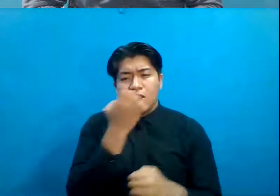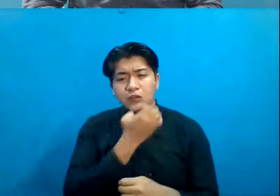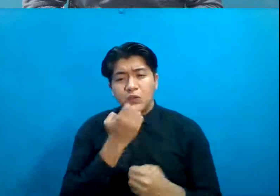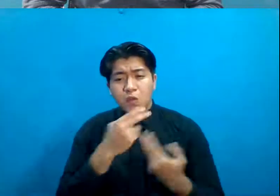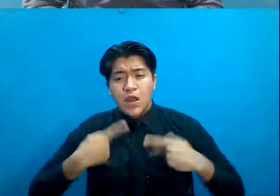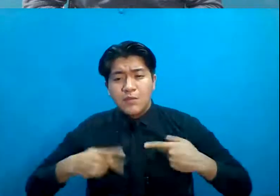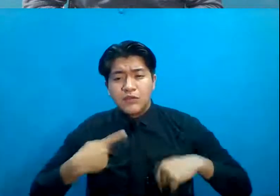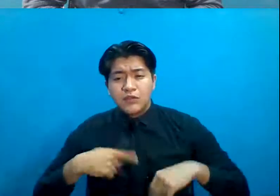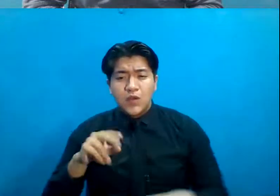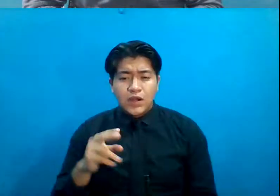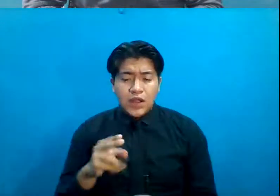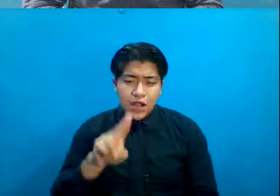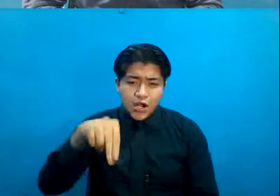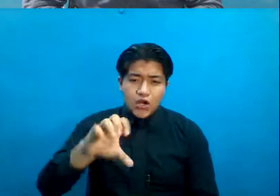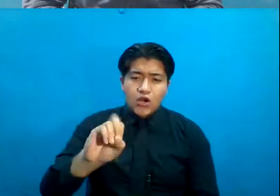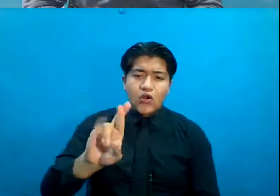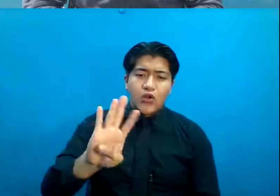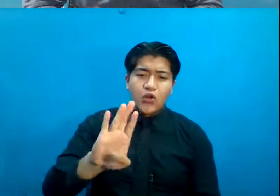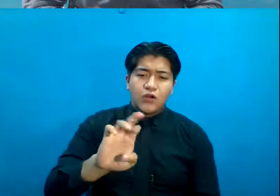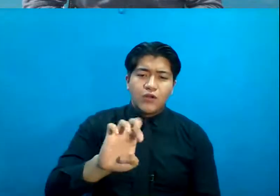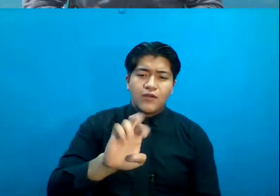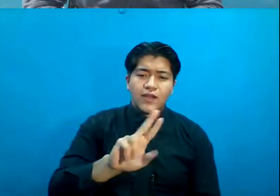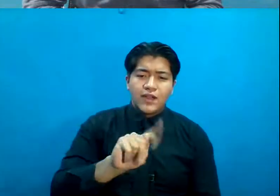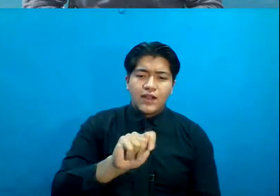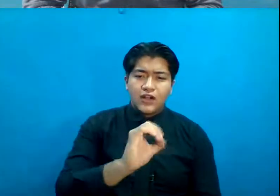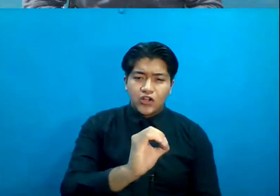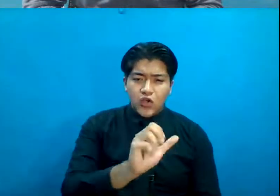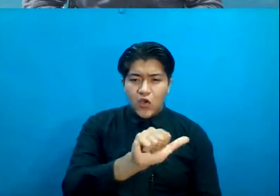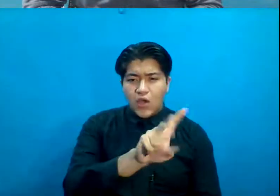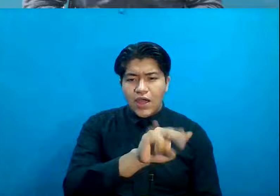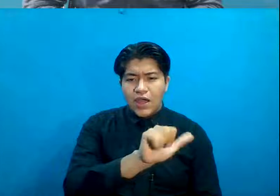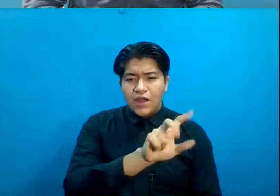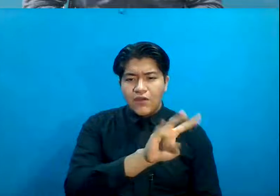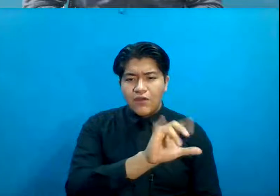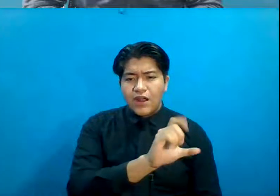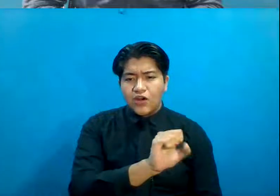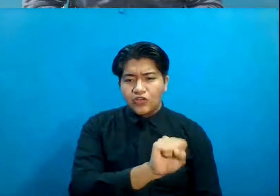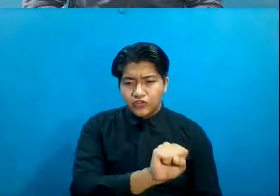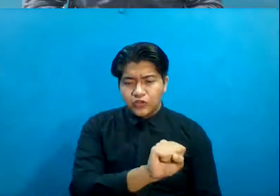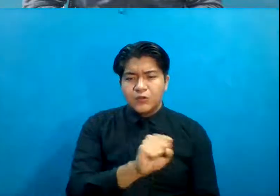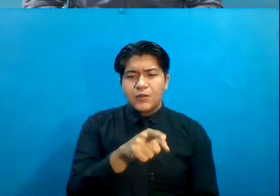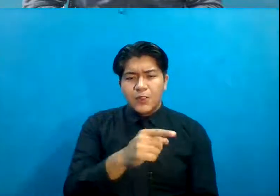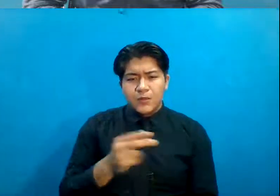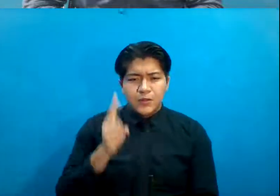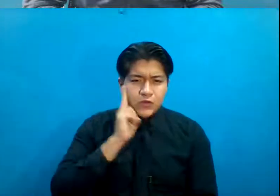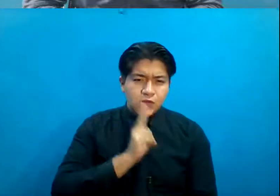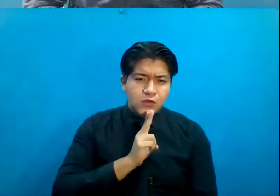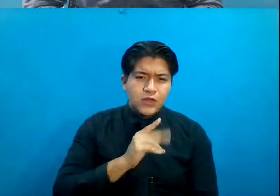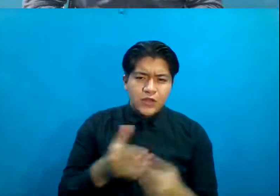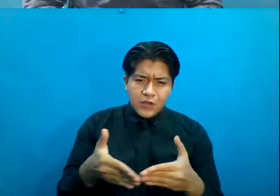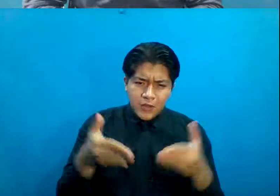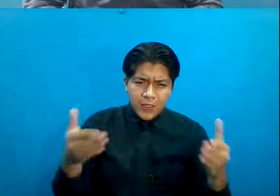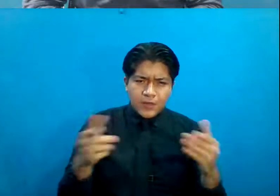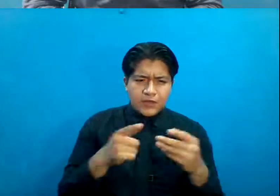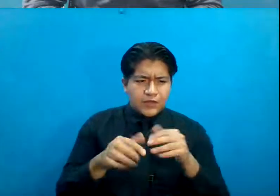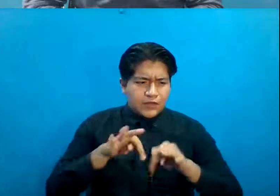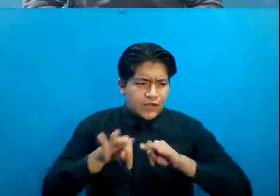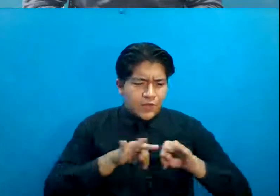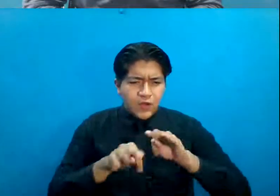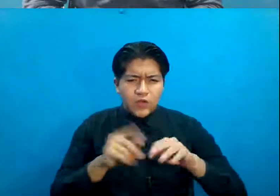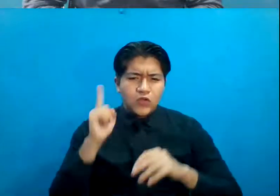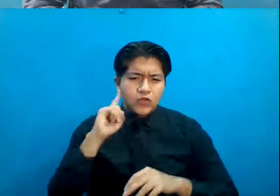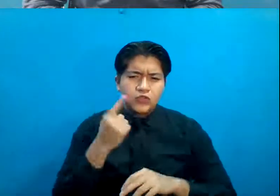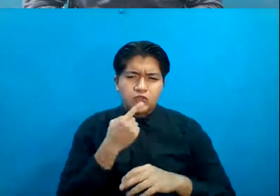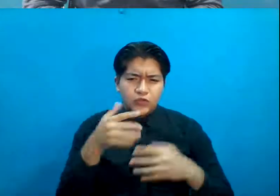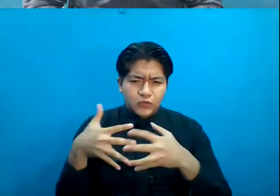Rodríguez, estudiante también de la licenciatura en Derecho e intérprete de lengua de señas mexicana. Ha trabajado de la mano con la comunidad sorda,